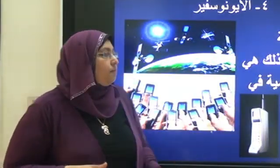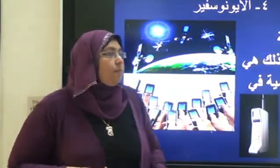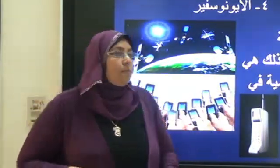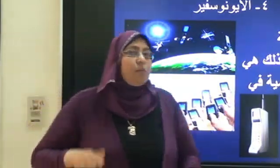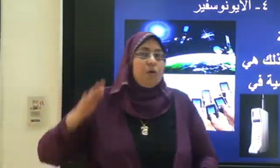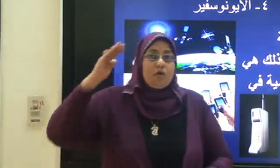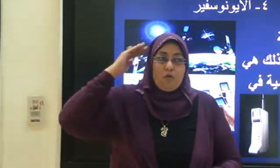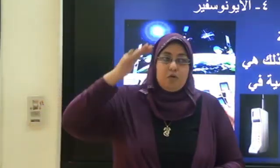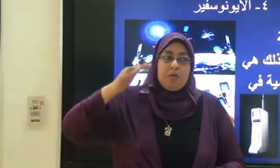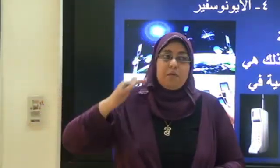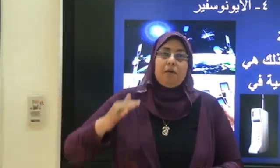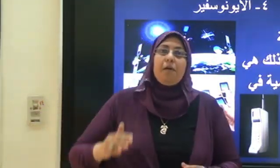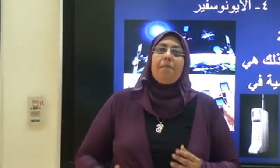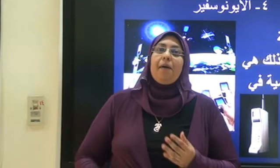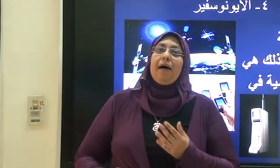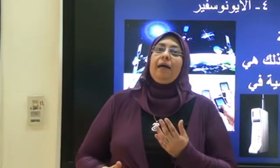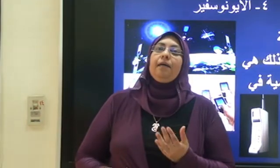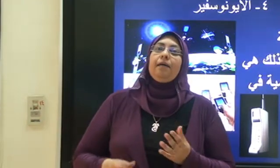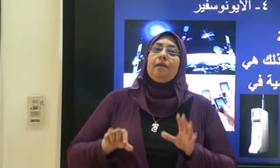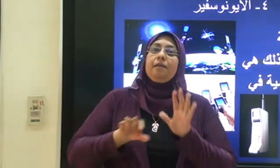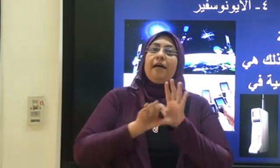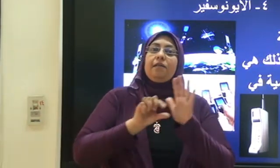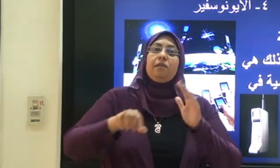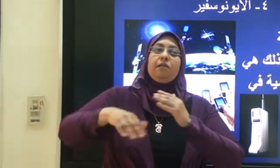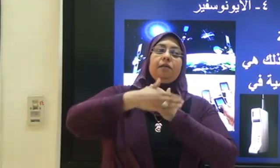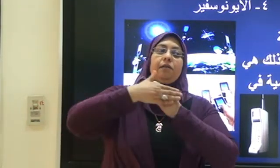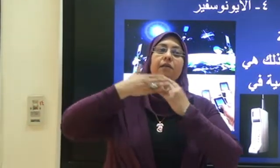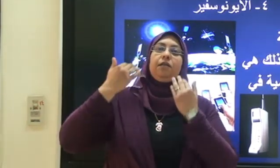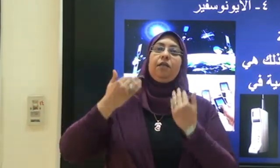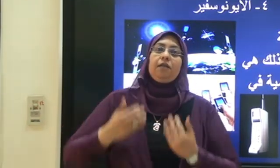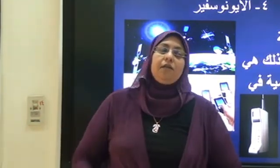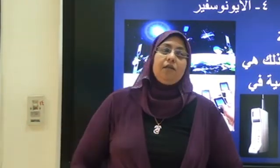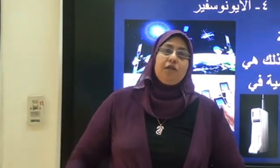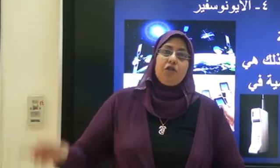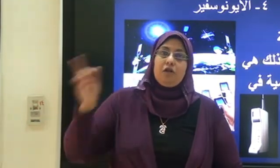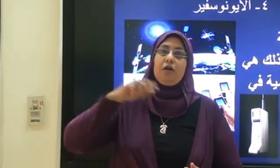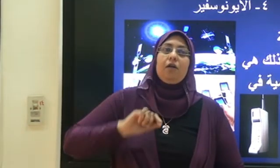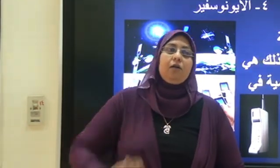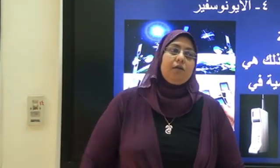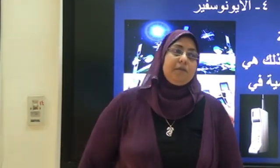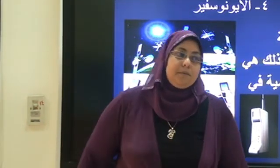واشكركم مع درس جديد ان شاء الله.